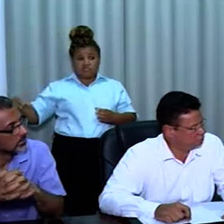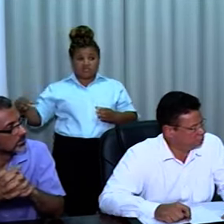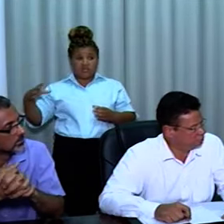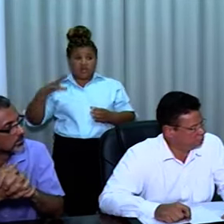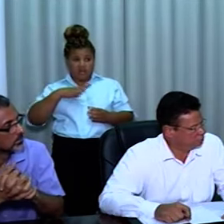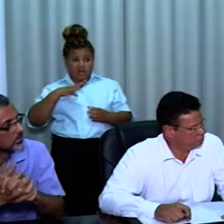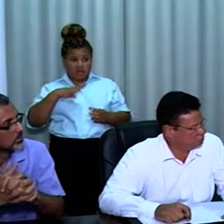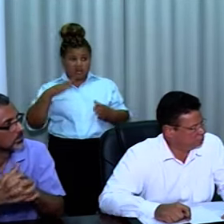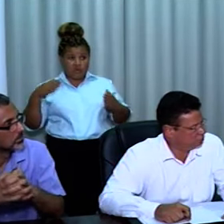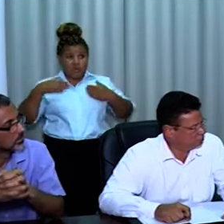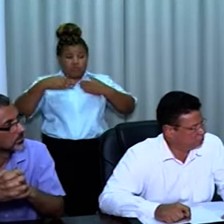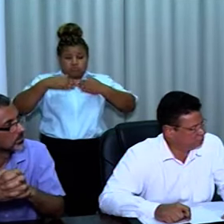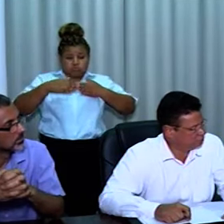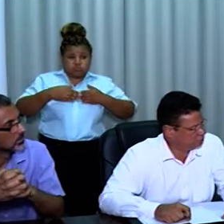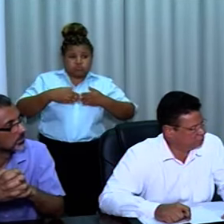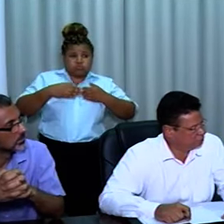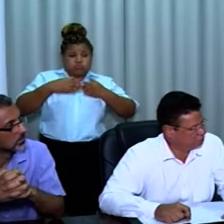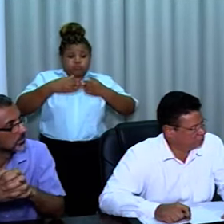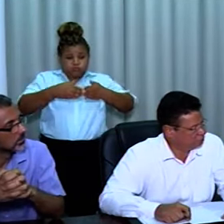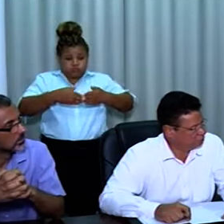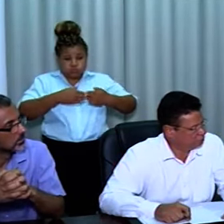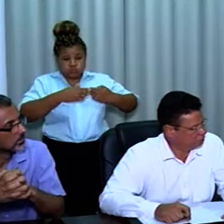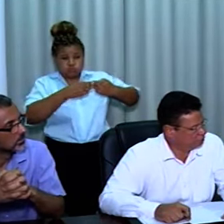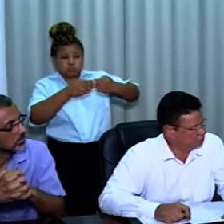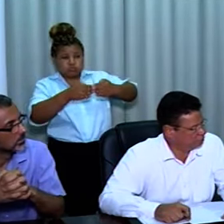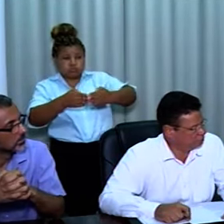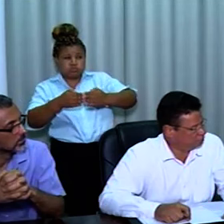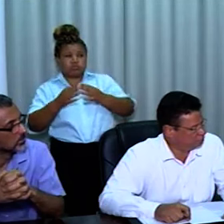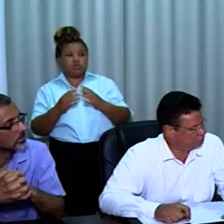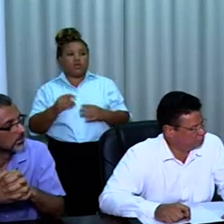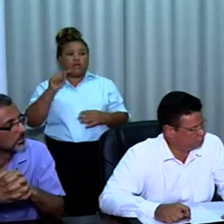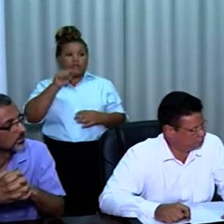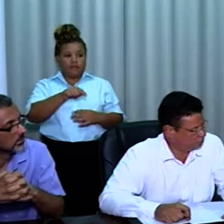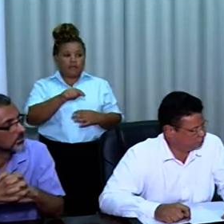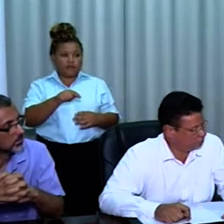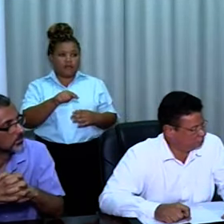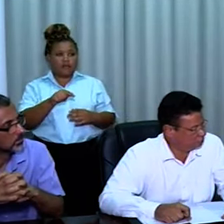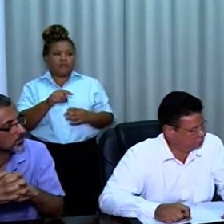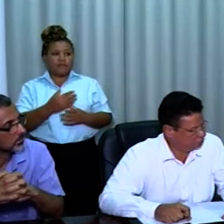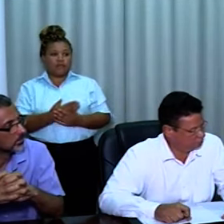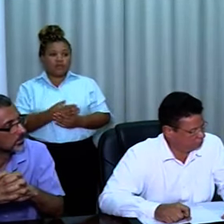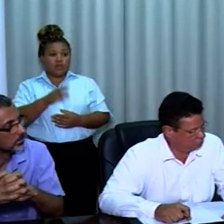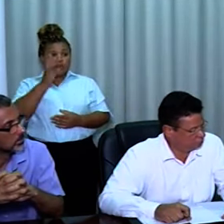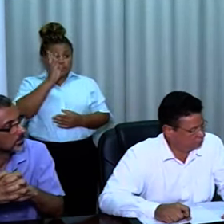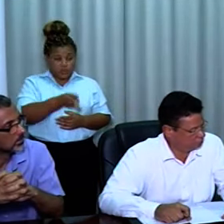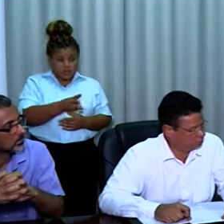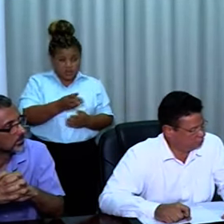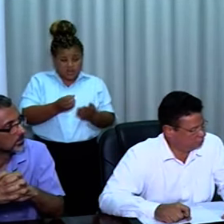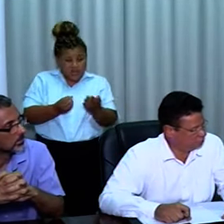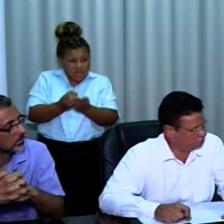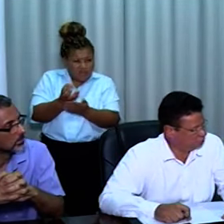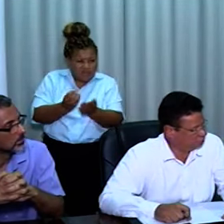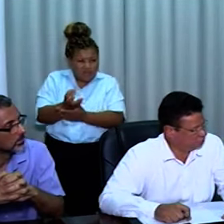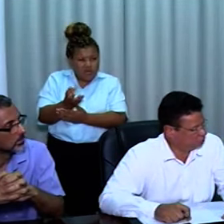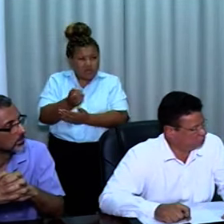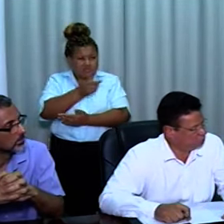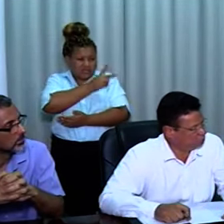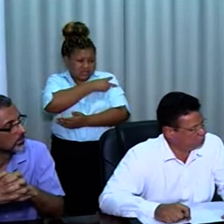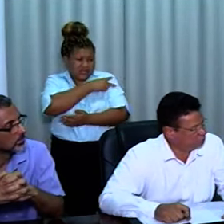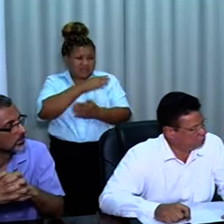dans les bateaux qui m'ont presque à l'huile. Je téléphone pas, je peux sortir, je peux entrer. Et là-bas aussi,